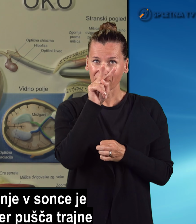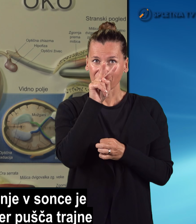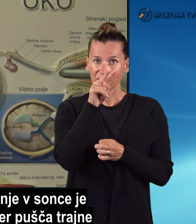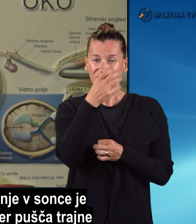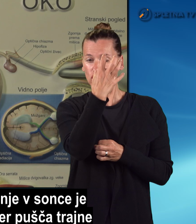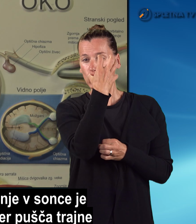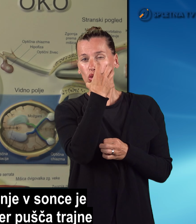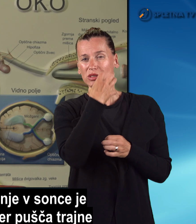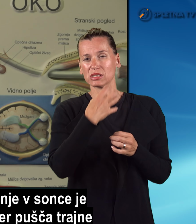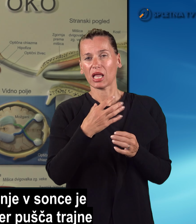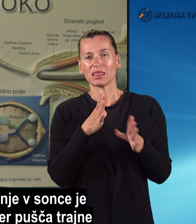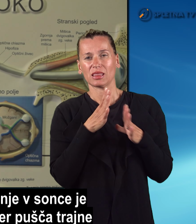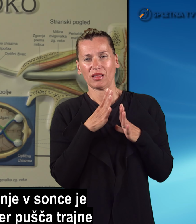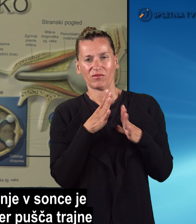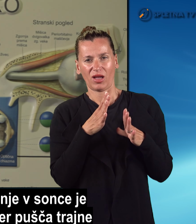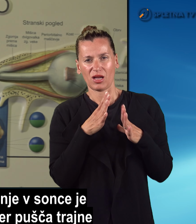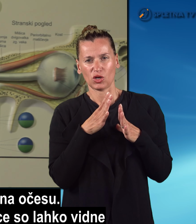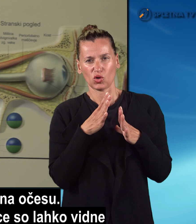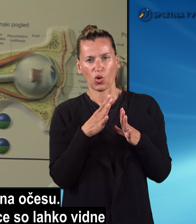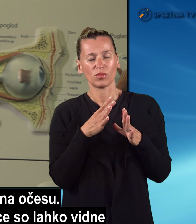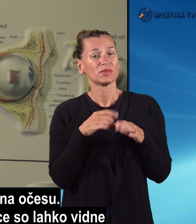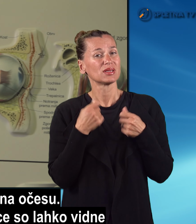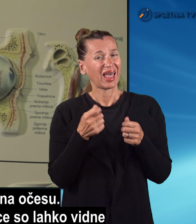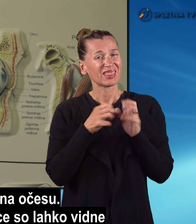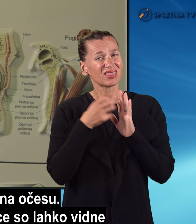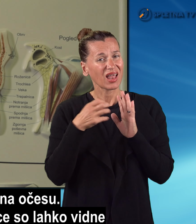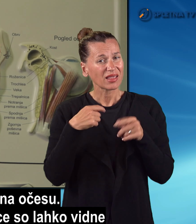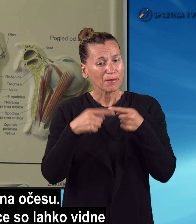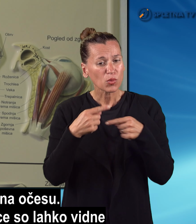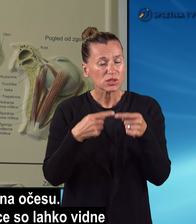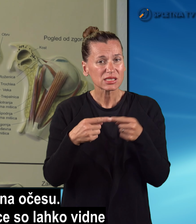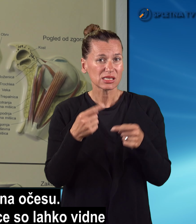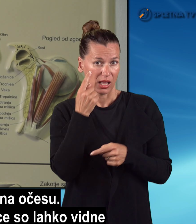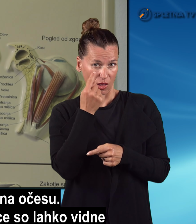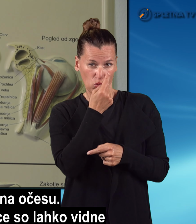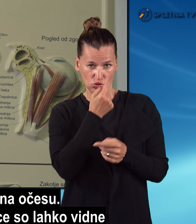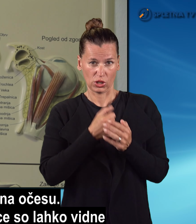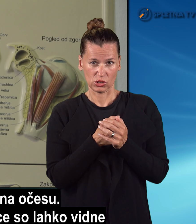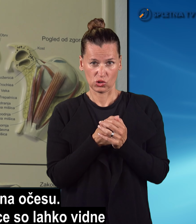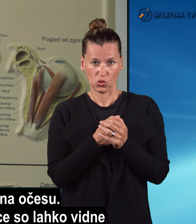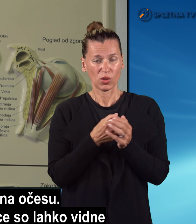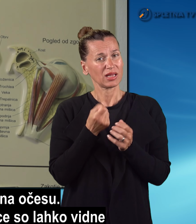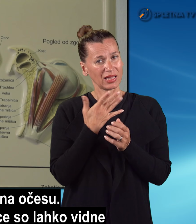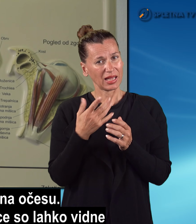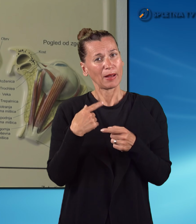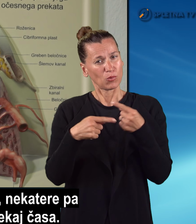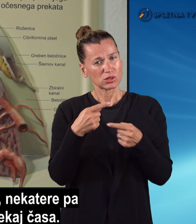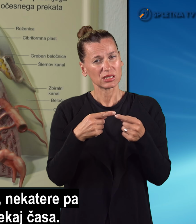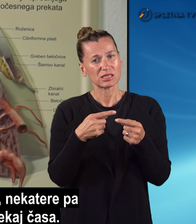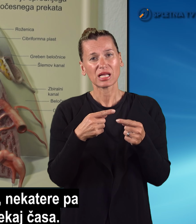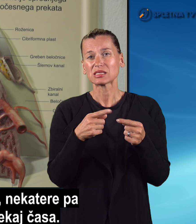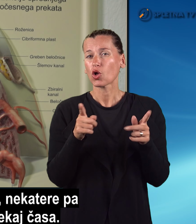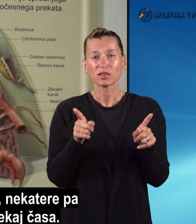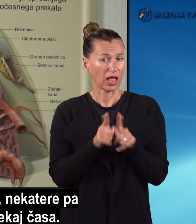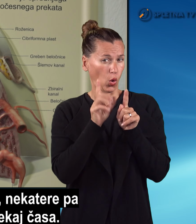nevarno zato, ker pušča trajne posledice na očesu. Nekatere posledice so lahko vidne